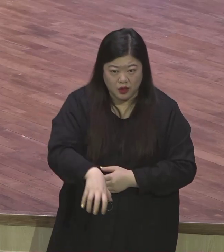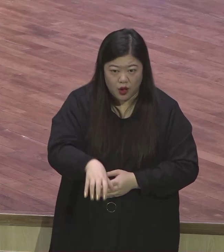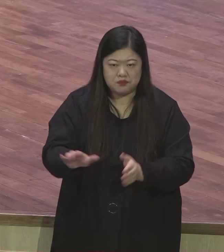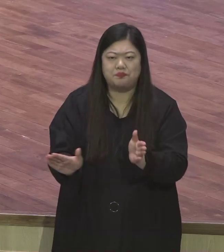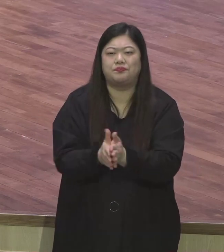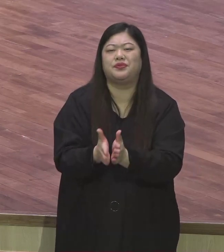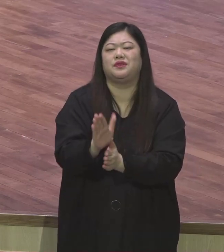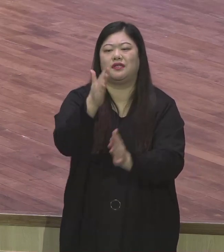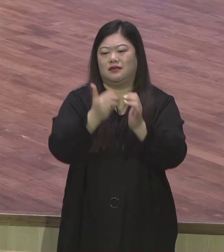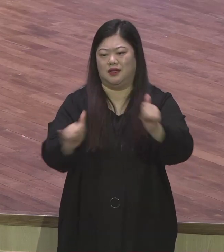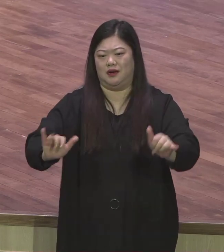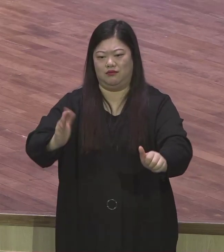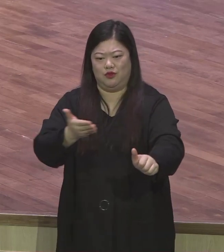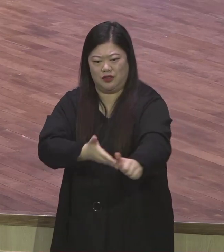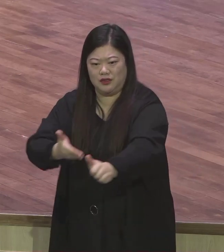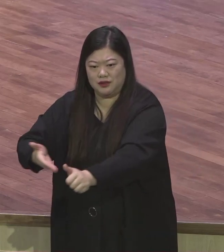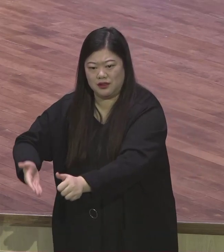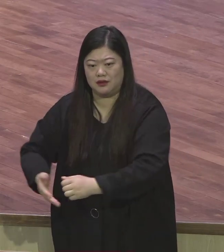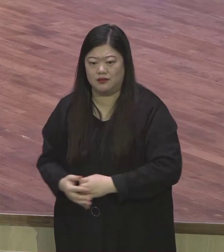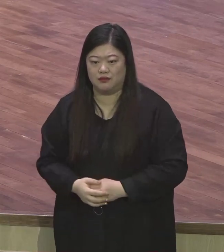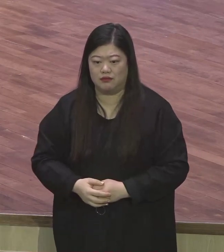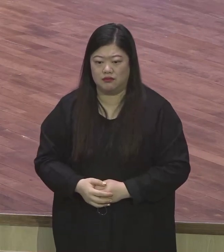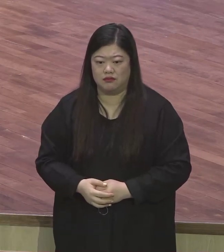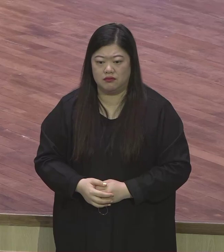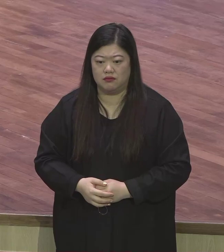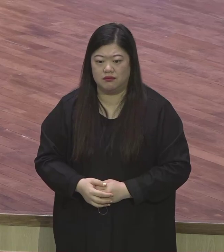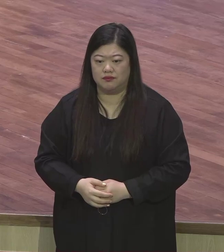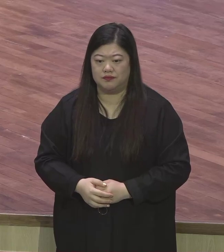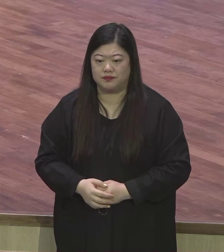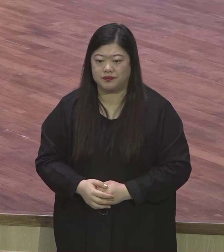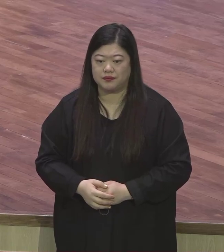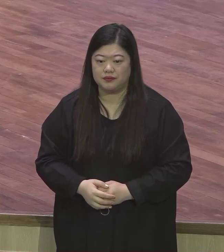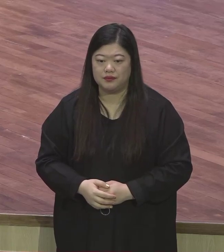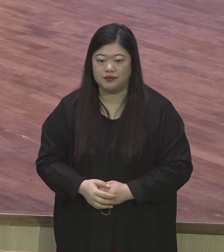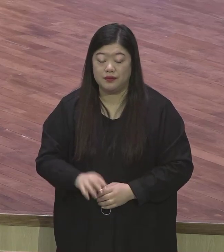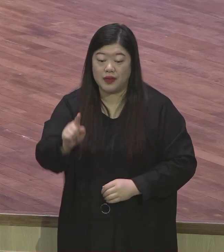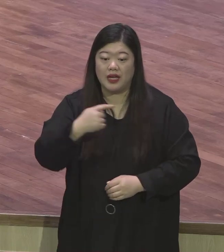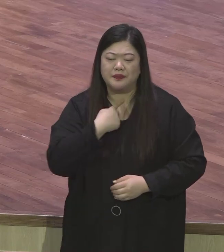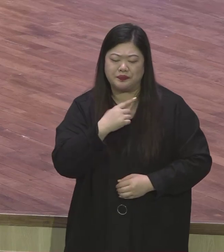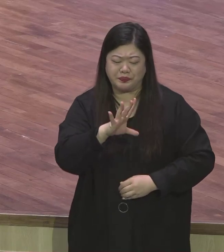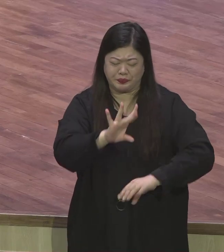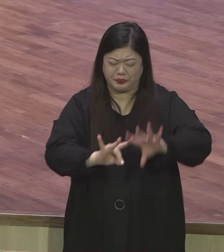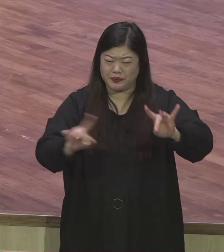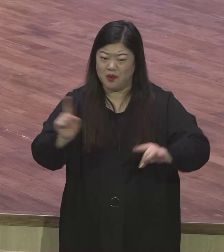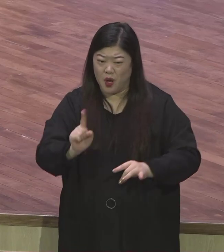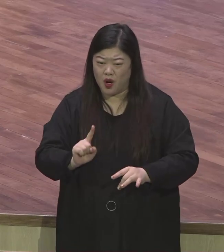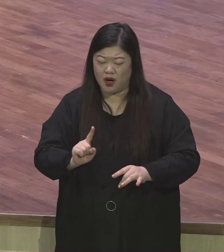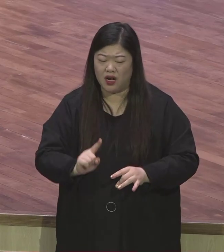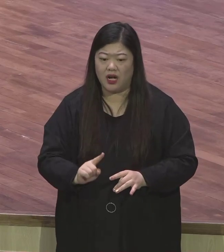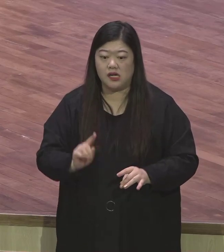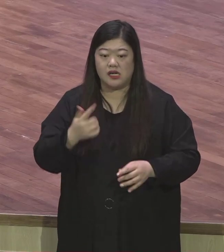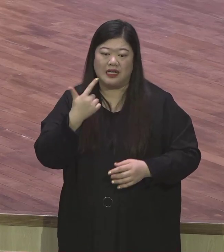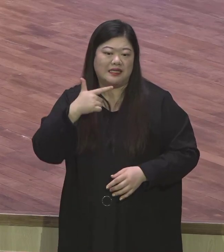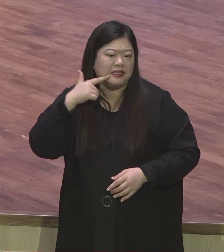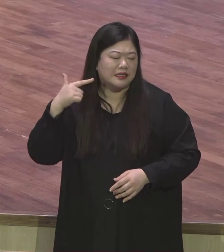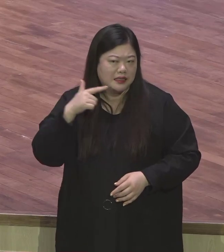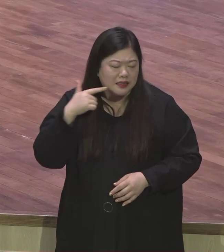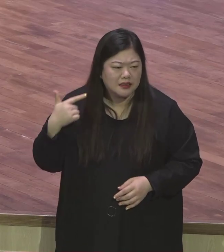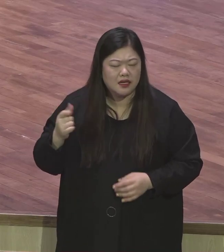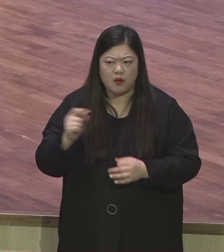광야에서 빛나는 존재가 되어야 하나님께 영광을 돌릴 수가 있습니다. 광야는 이리와 같은 사나운 짐승이 사는